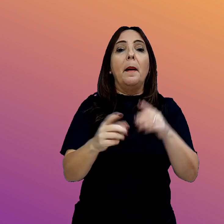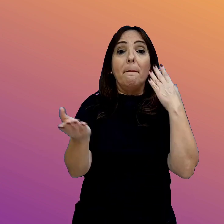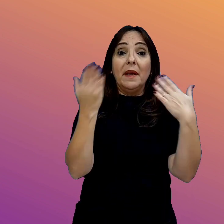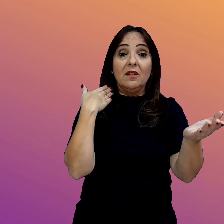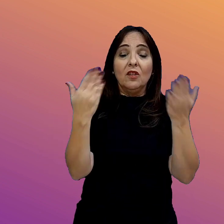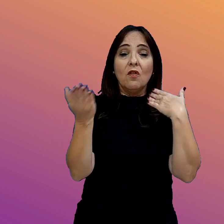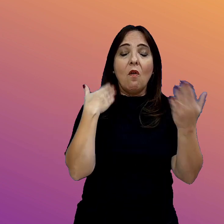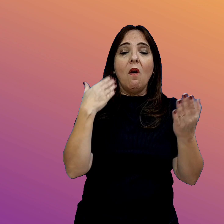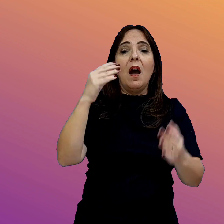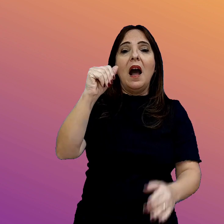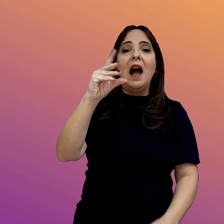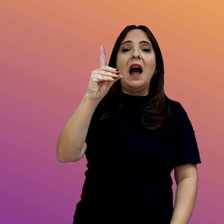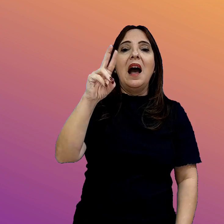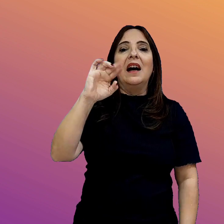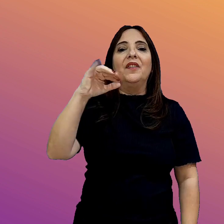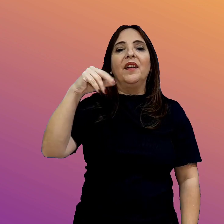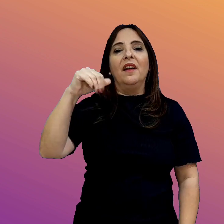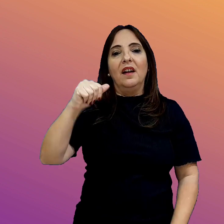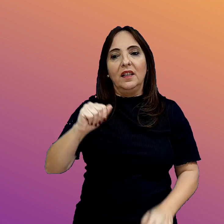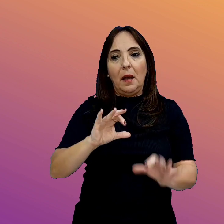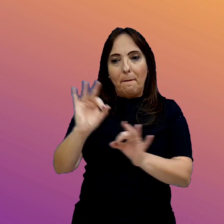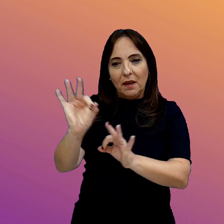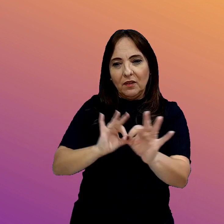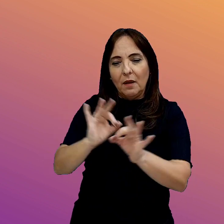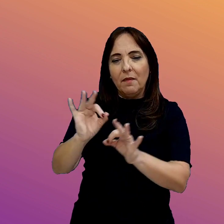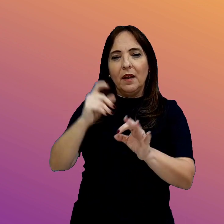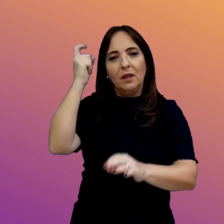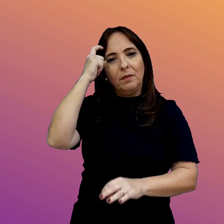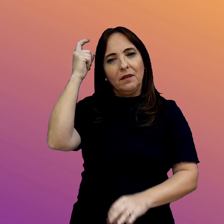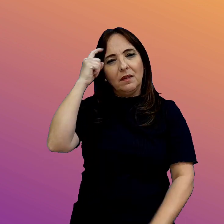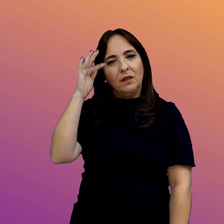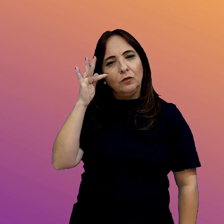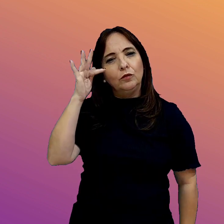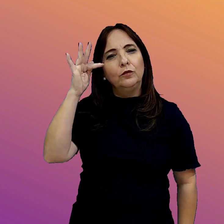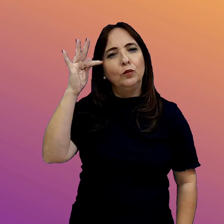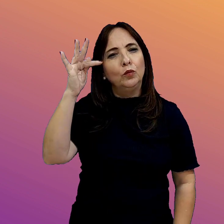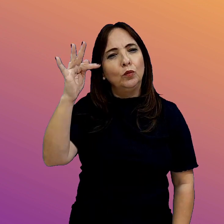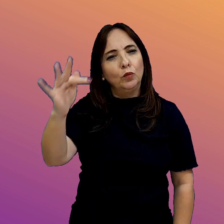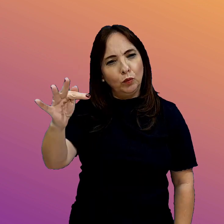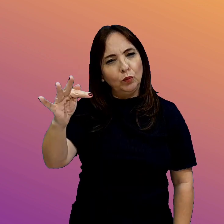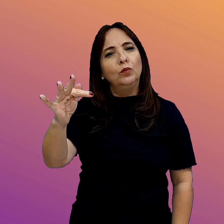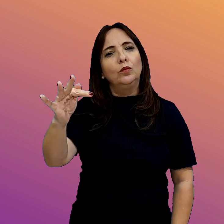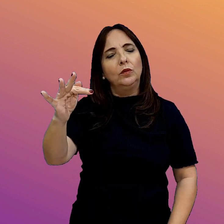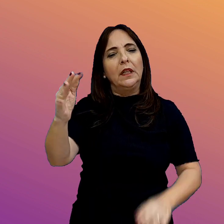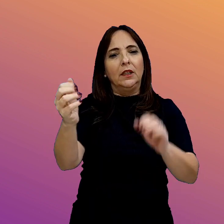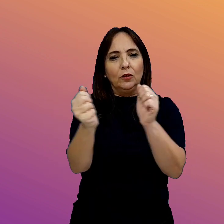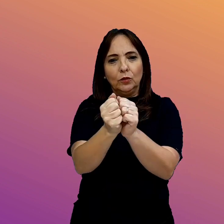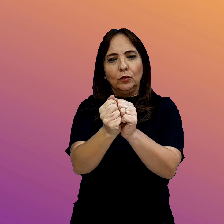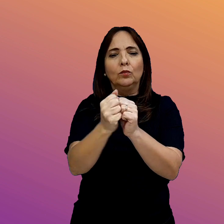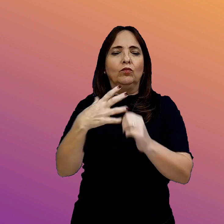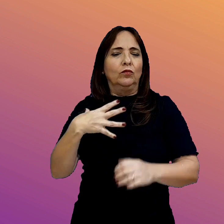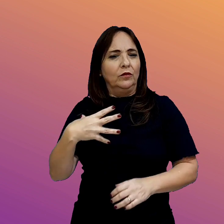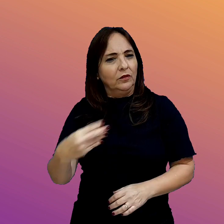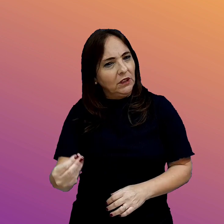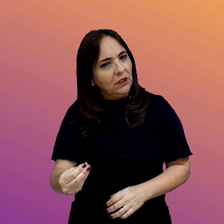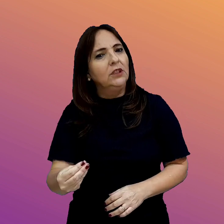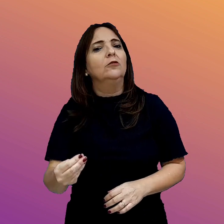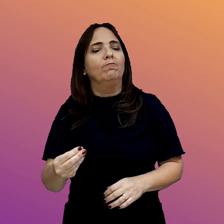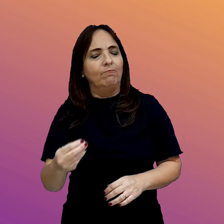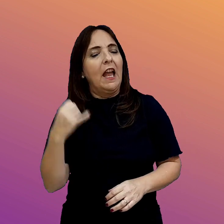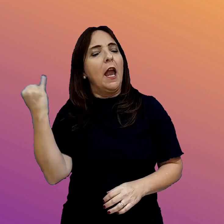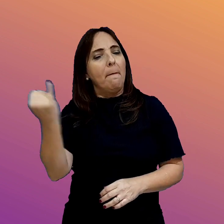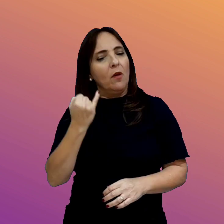futuro com os filhos. É importante a gente planejar o futuro. Será? Como é que a gente pode fazer